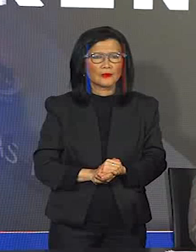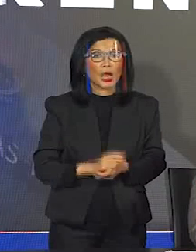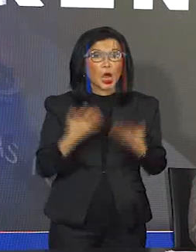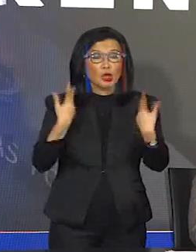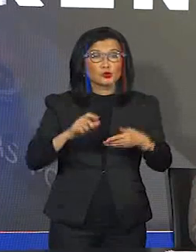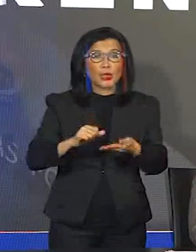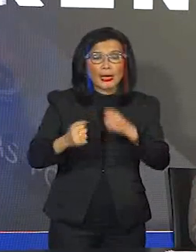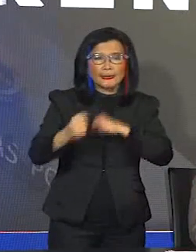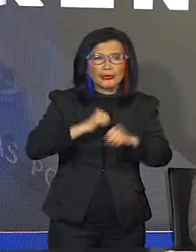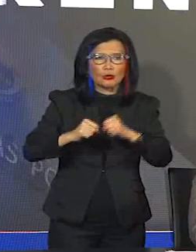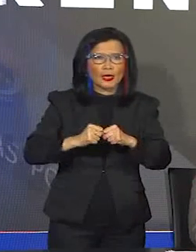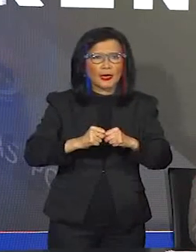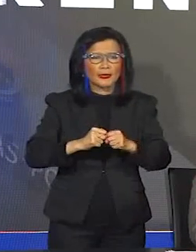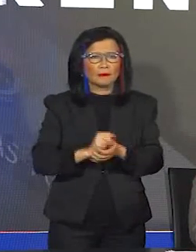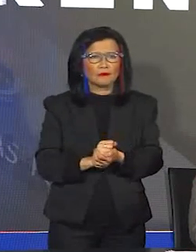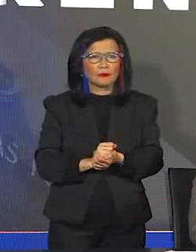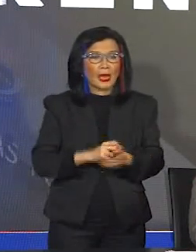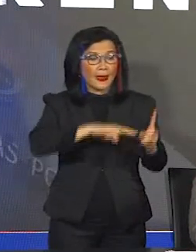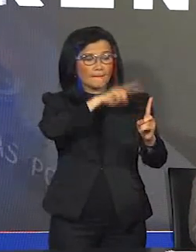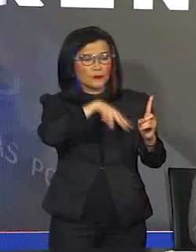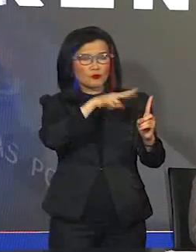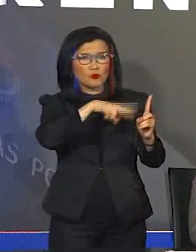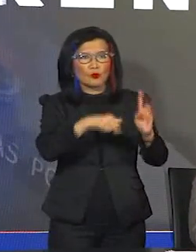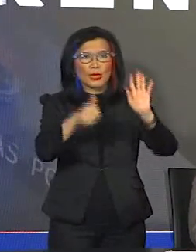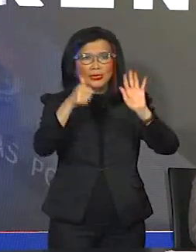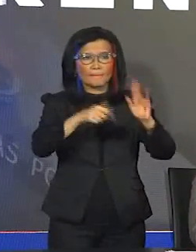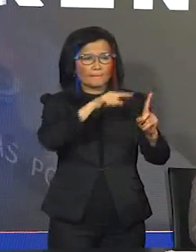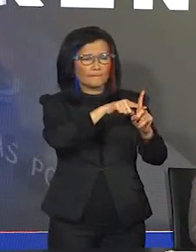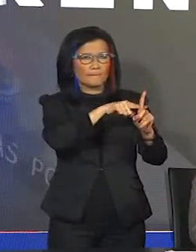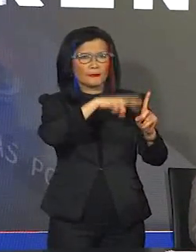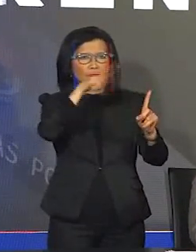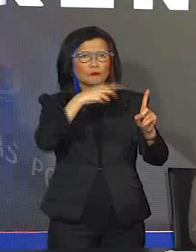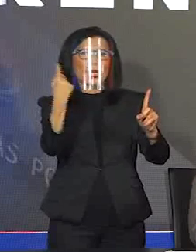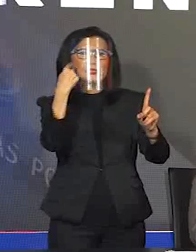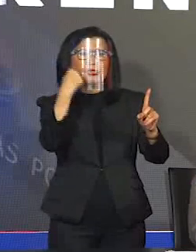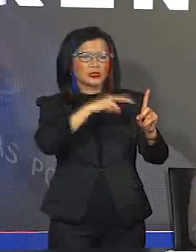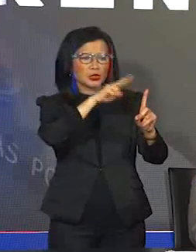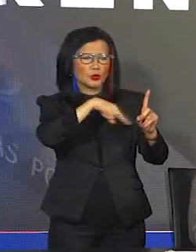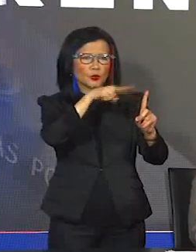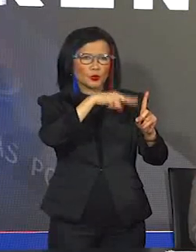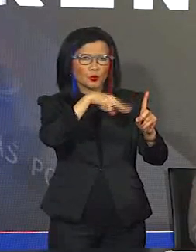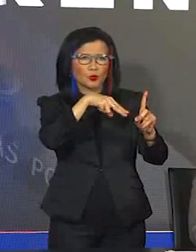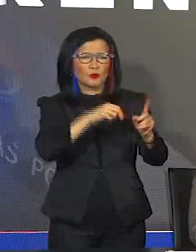Telah dilakukan pemeriksaan terhadap 6 orang saksi dengan keterangan